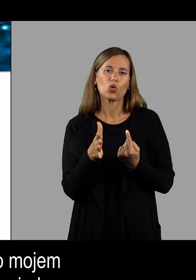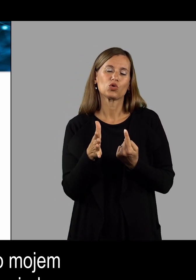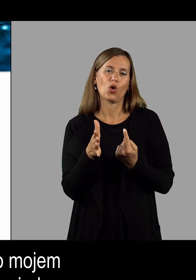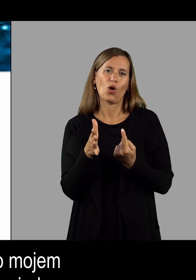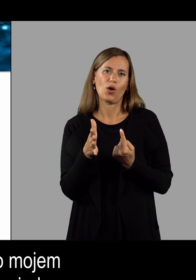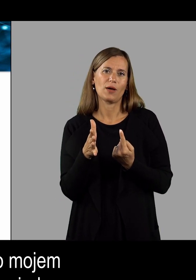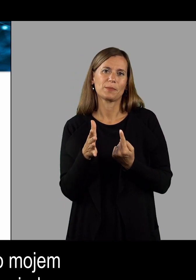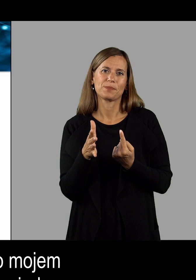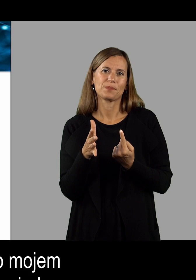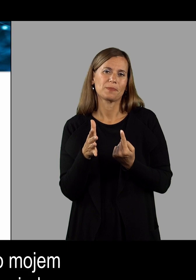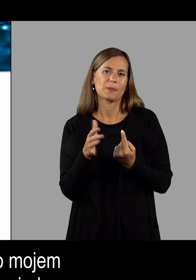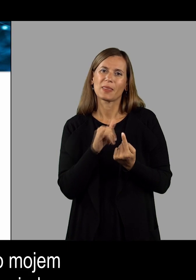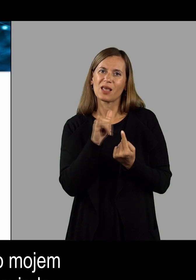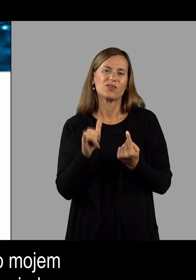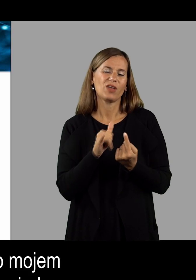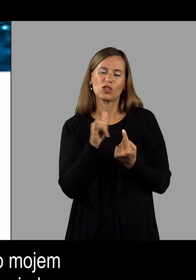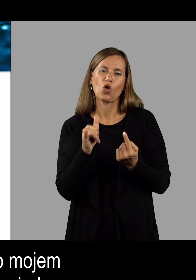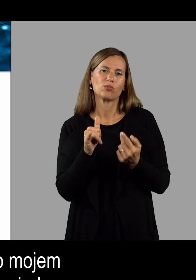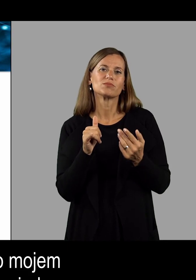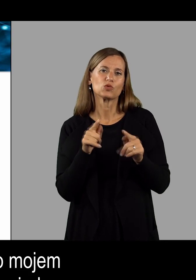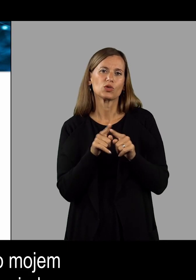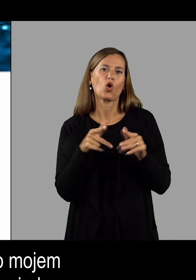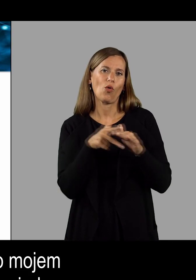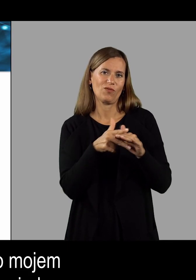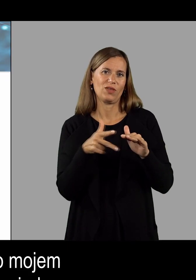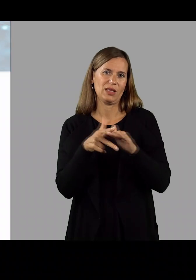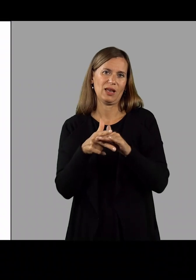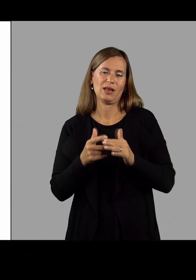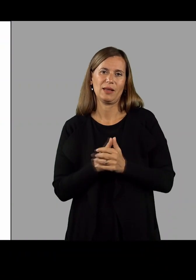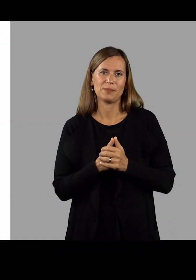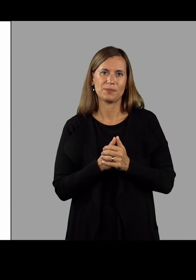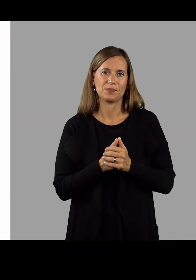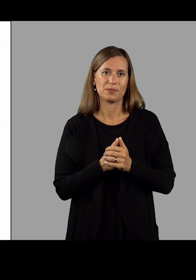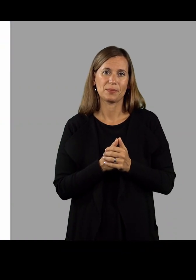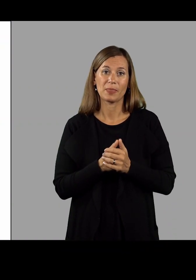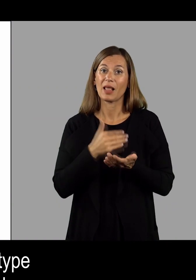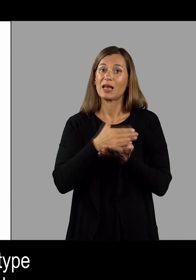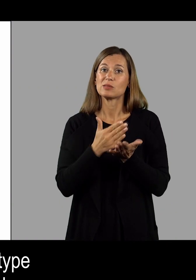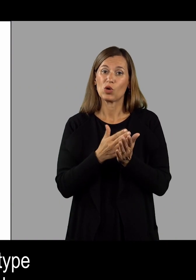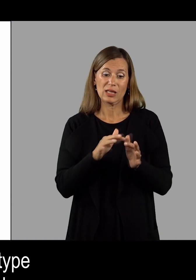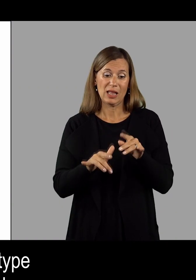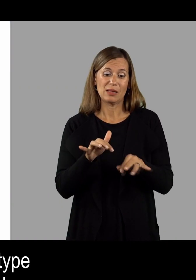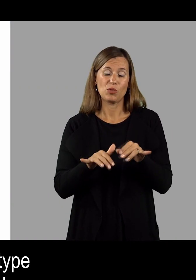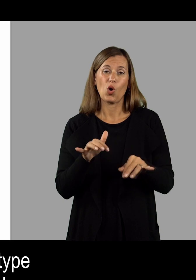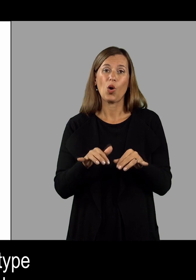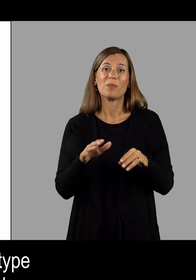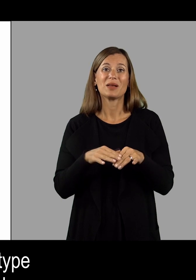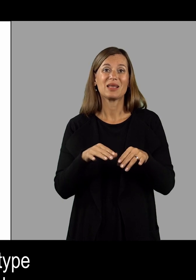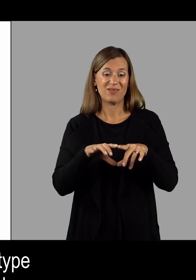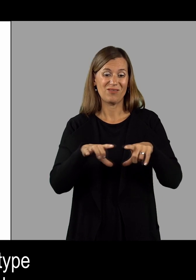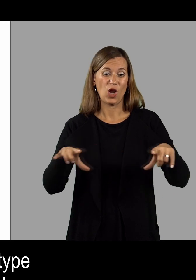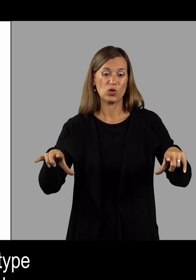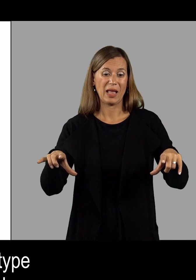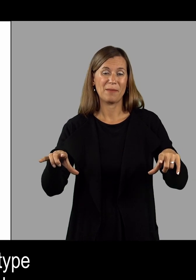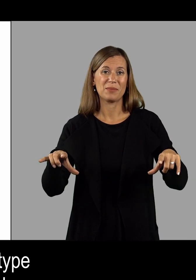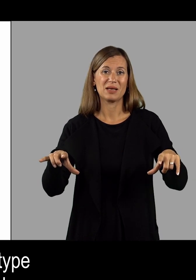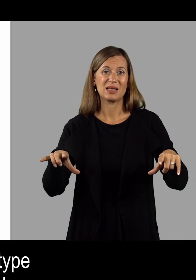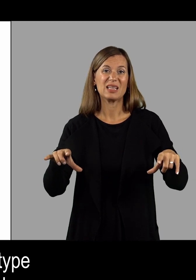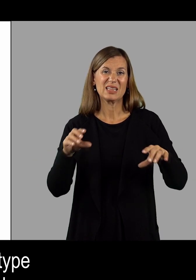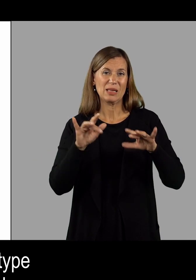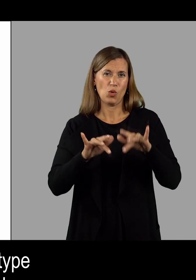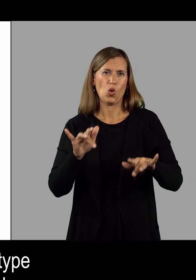na pojav strojnega podnaslavljanja, seveda strojno podnaslavljanje bo boljše in boljše iz generacije v generacijo, so pa določene situacije,